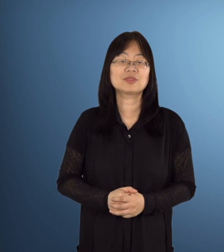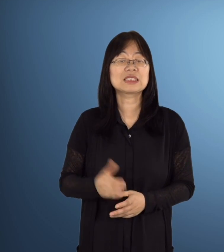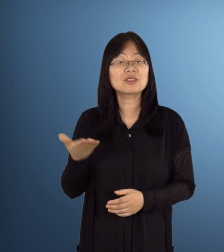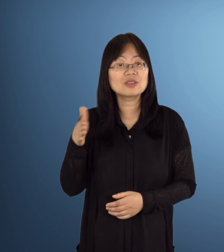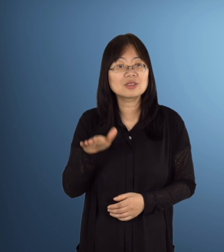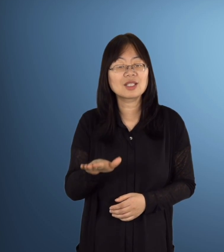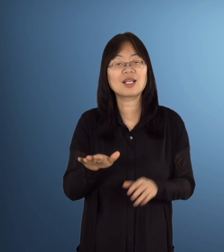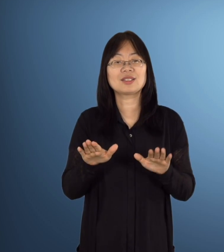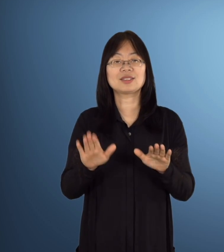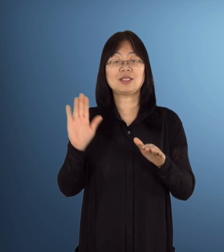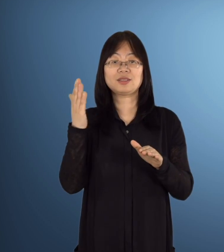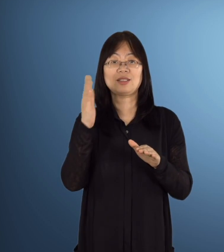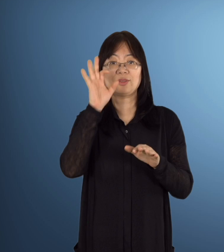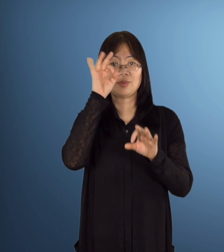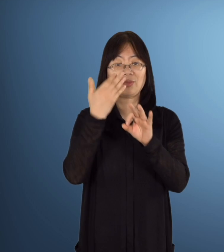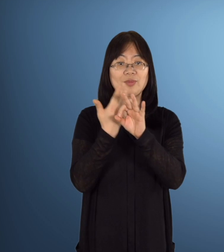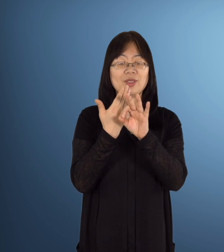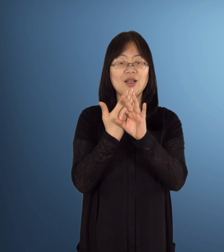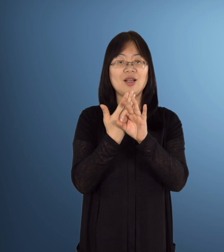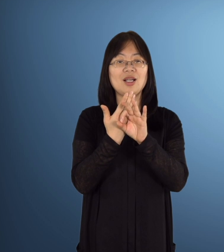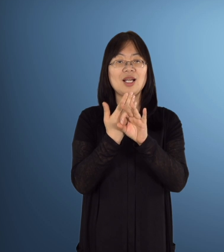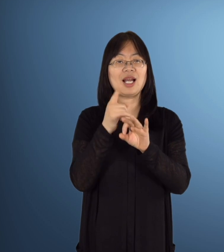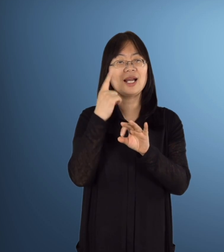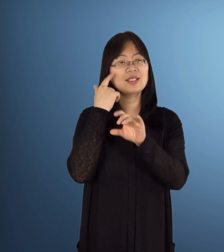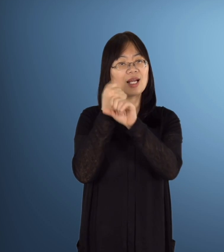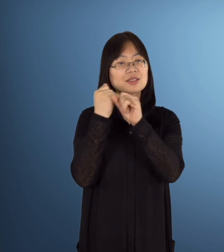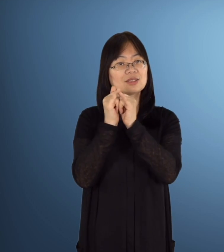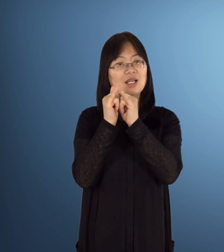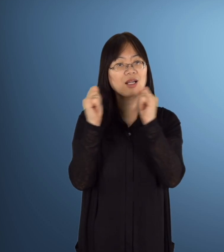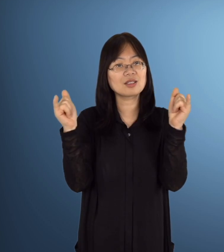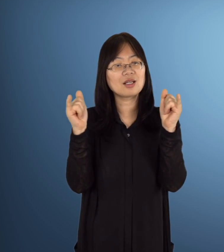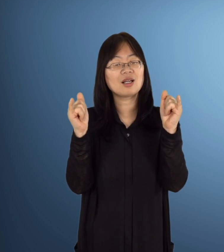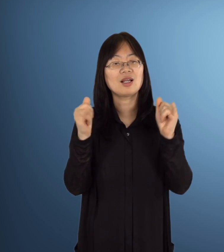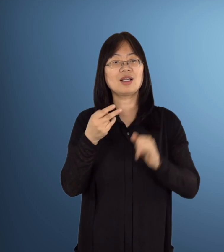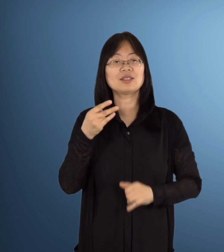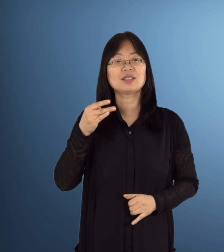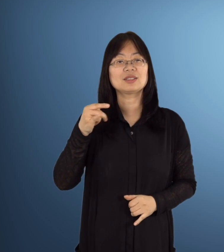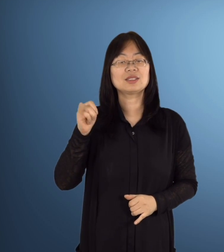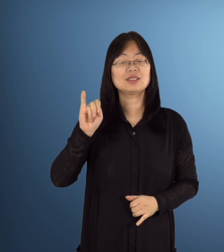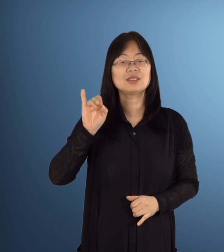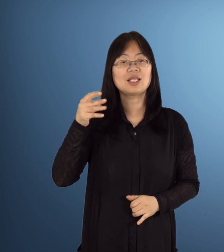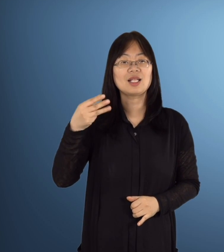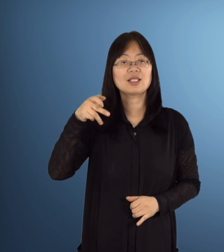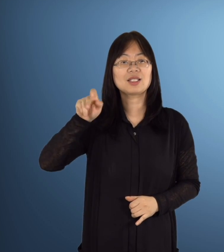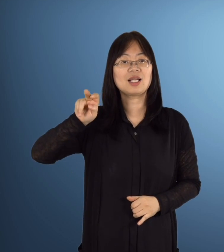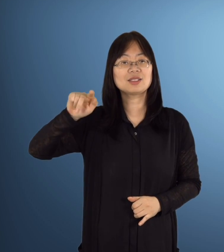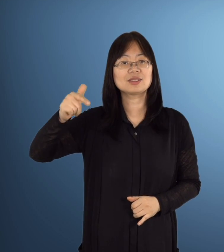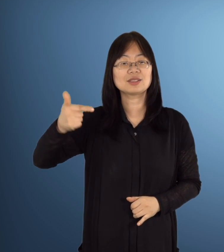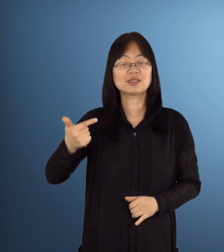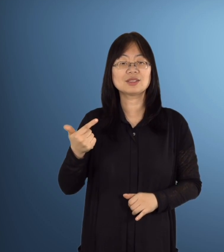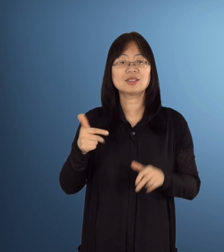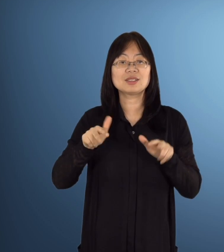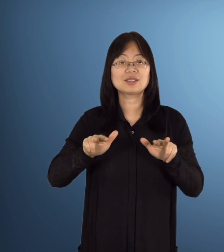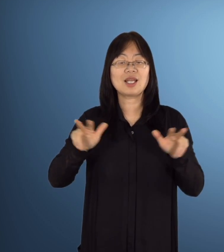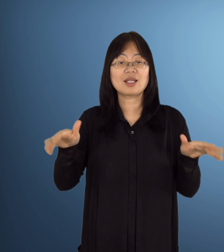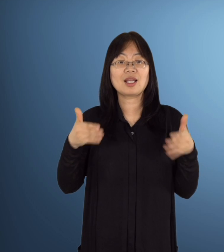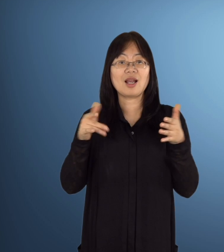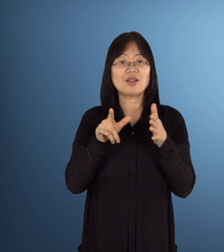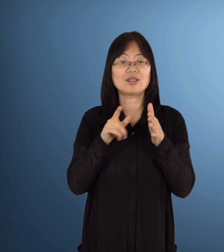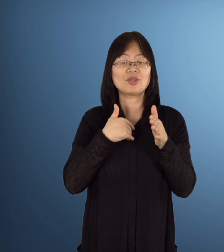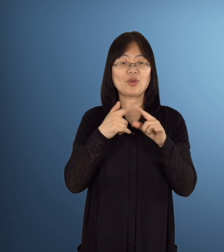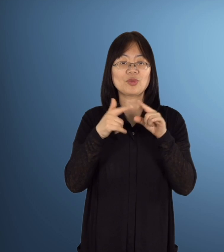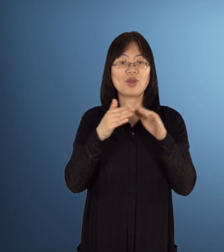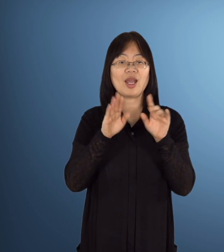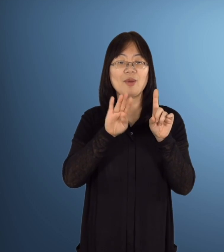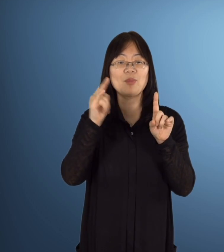그런데 이제 최근에 이제 한 학자가 D.A. 카슨이라는 분이, 이분은 이제 가을에 이제 저에게 한번 또